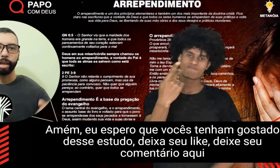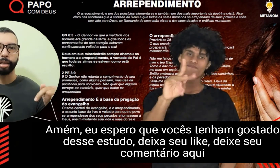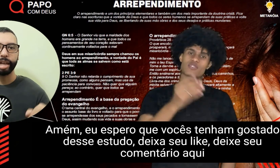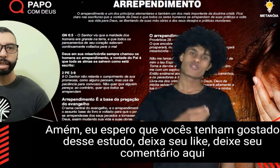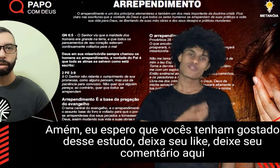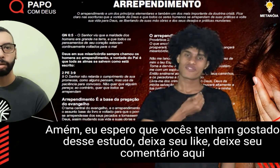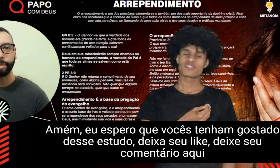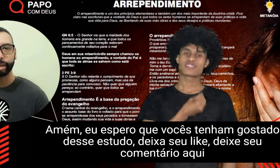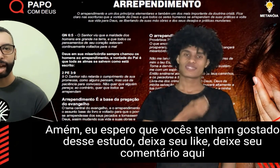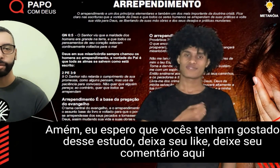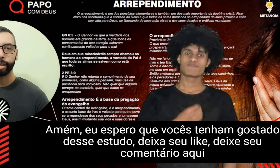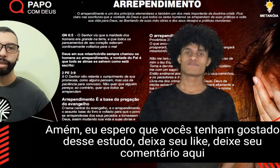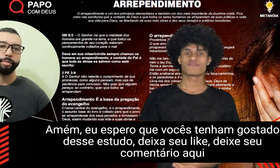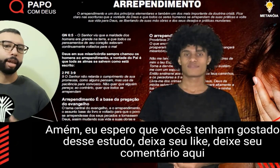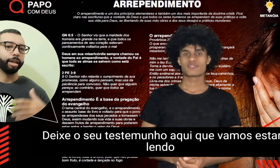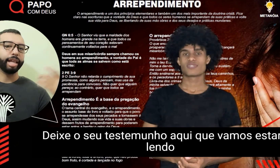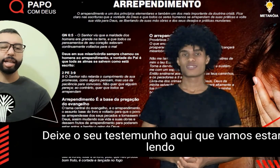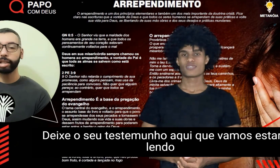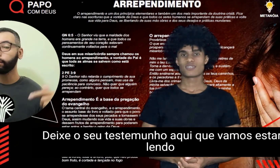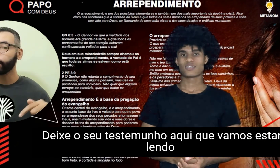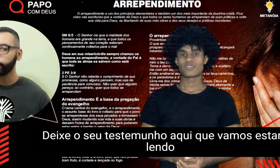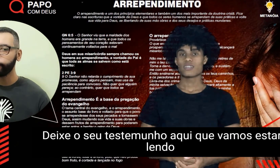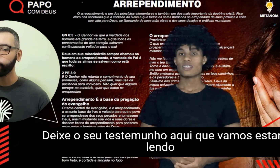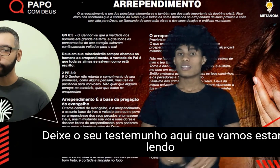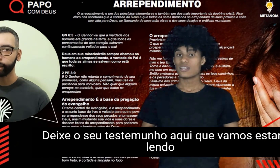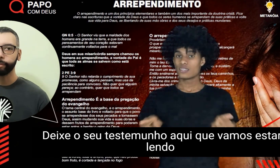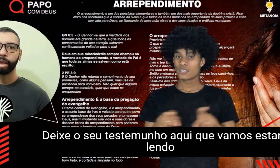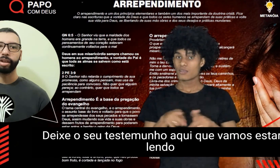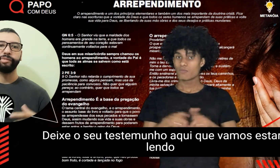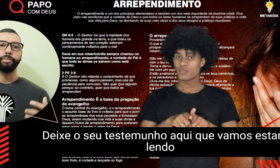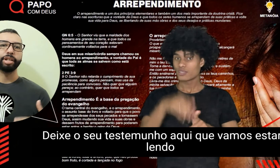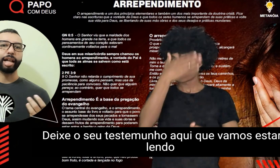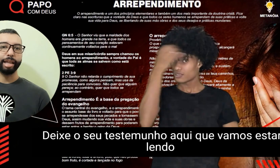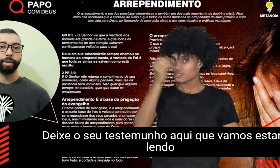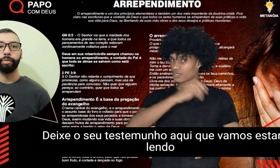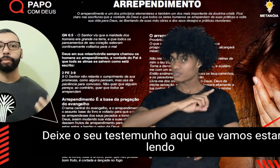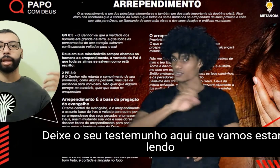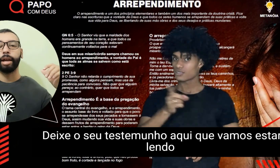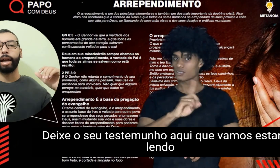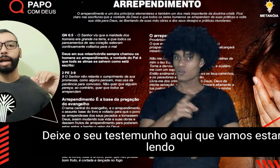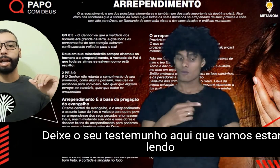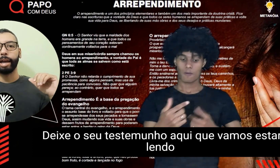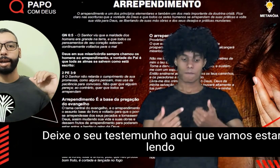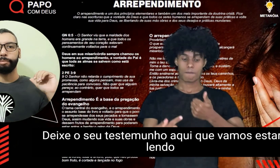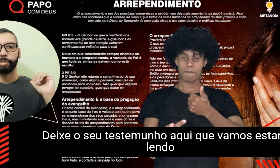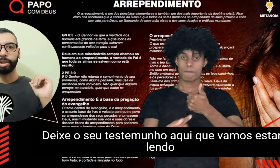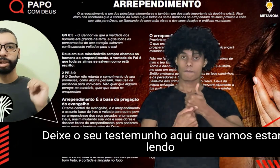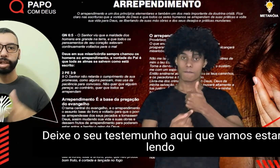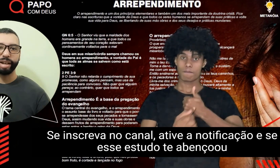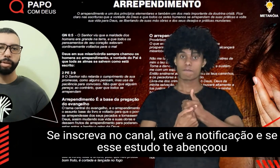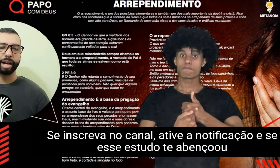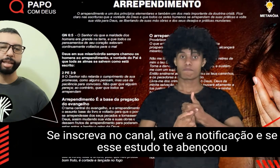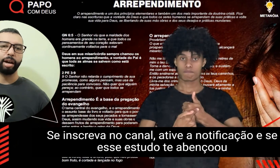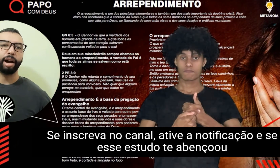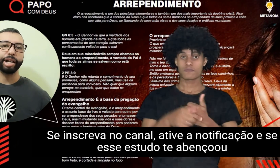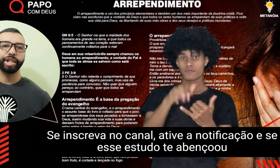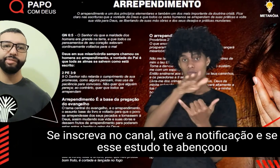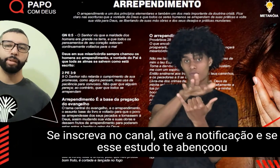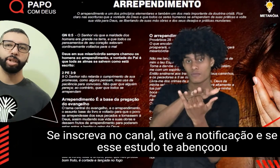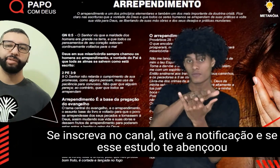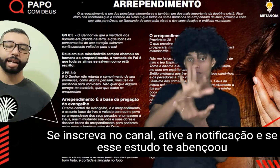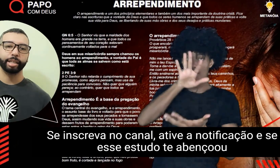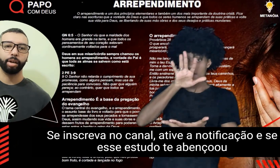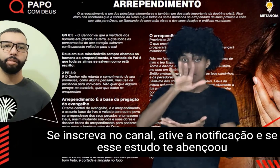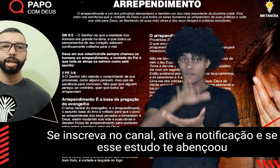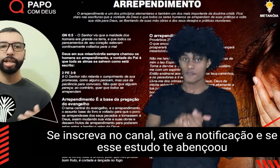like, deixa seu comentário aqui, deixa seu testemunho aqui, que vamos estar lendo. Se inscreva no canal, ative